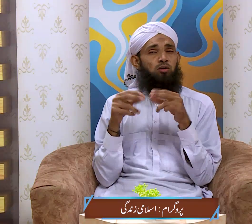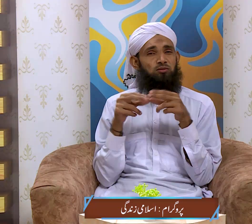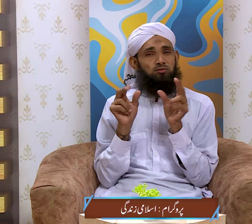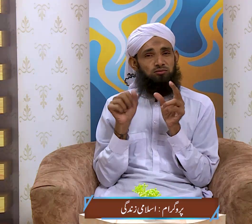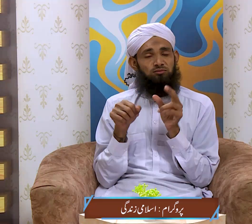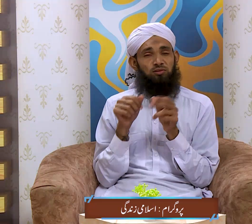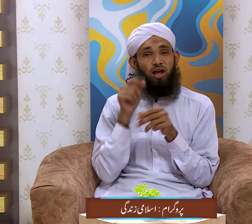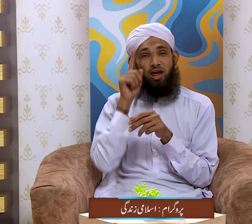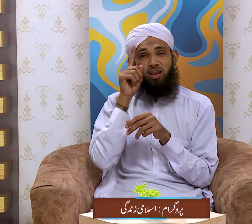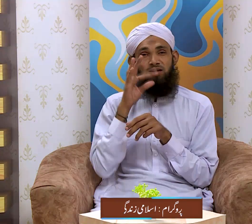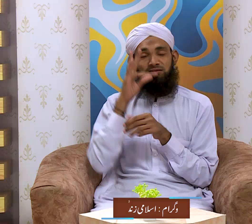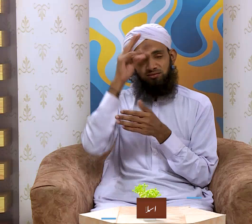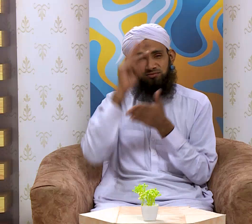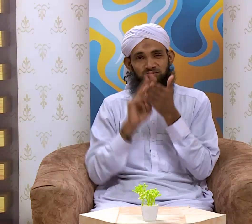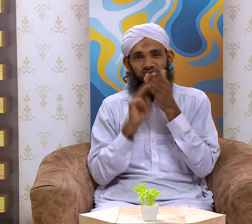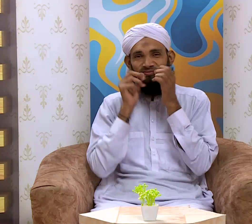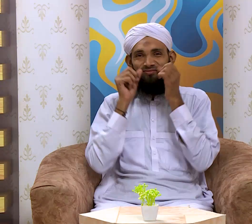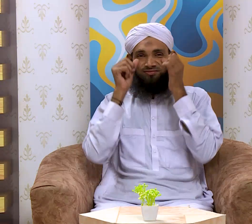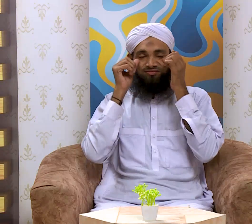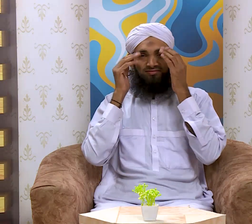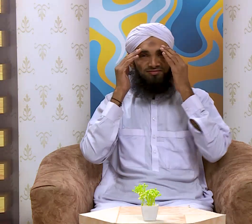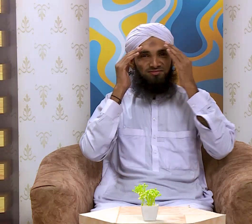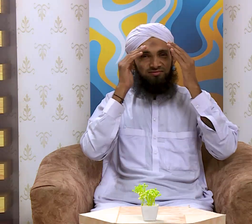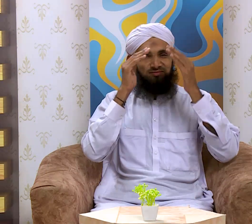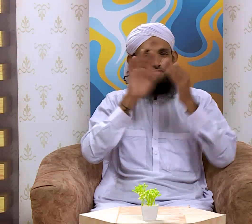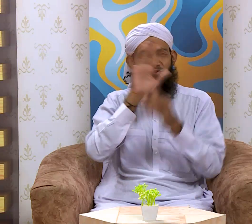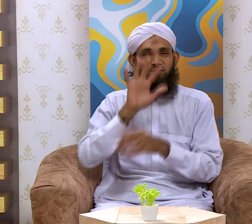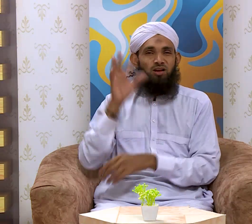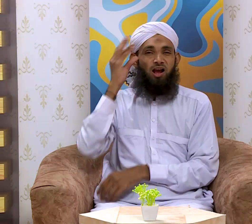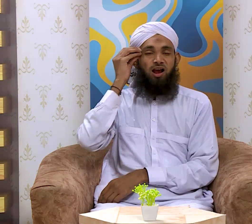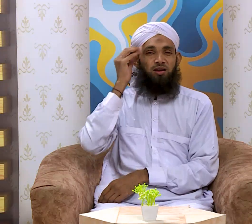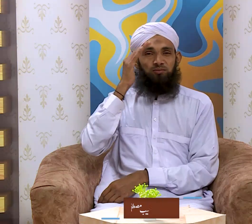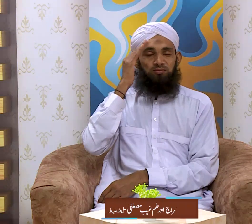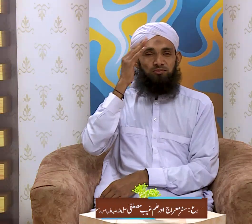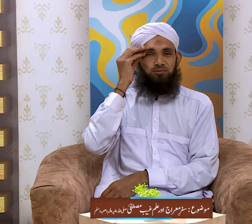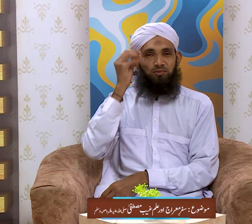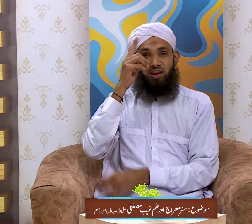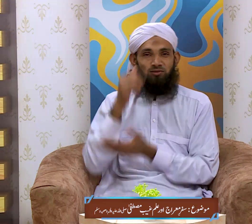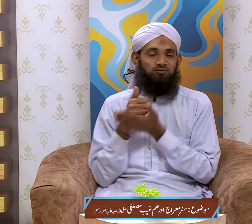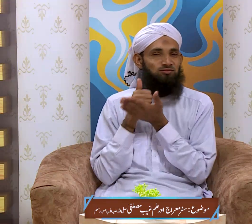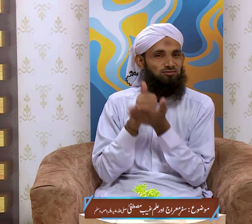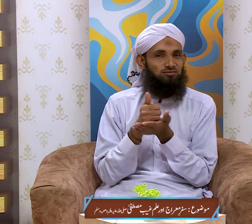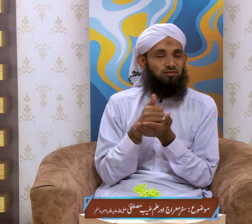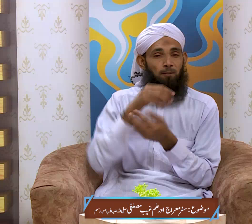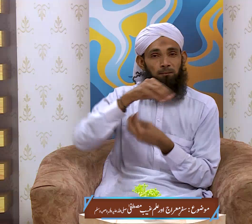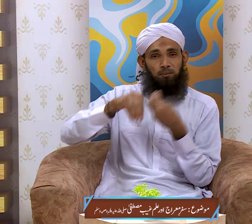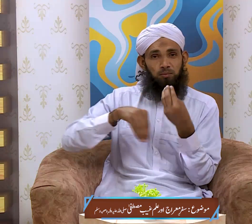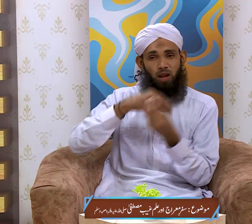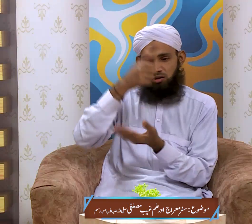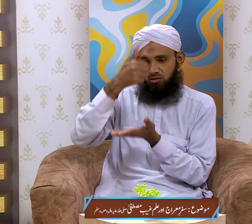اپنے حبیب علیہ السلام کو کیسا علم عطا فرمایا۔ سبحان اللہ، مکہ شریف میں بیٹھ کر حضور جان عالم صلی اللہ